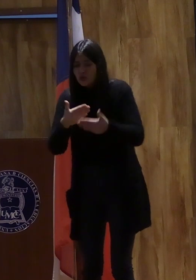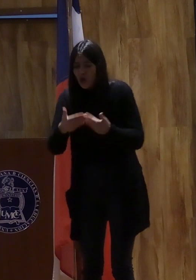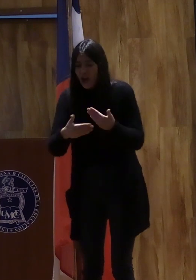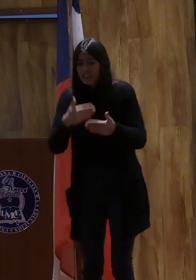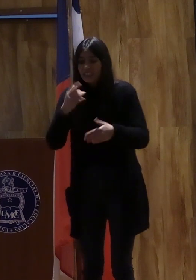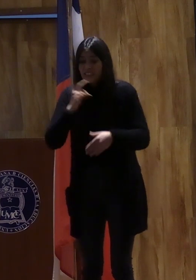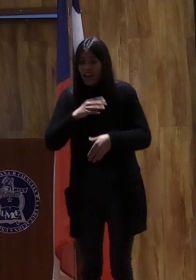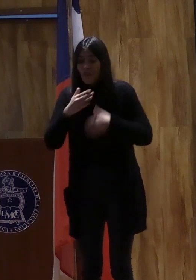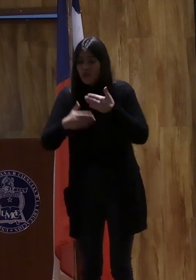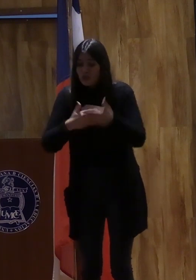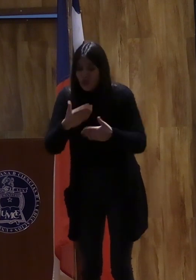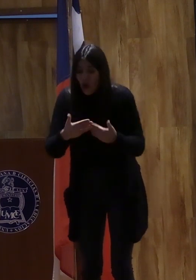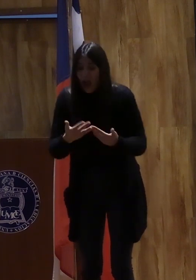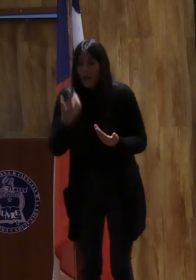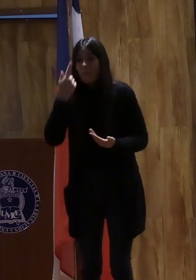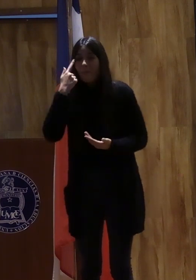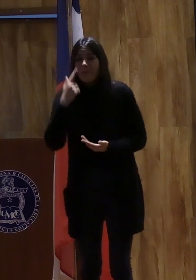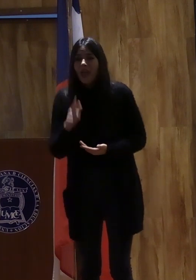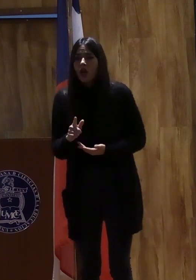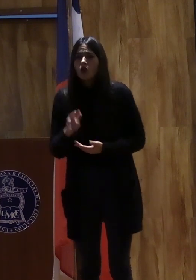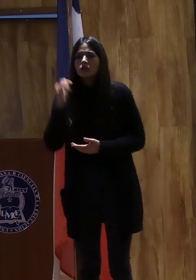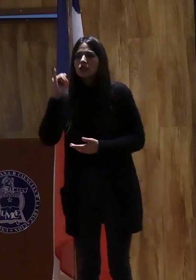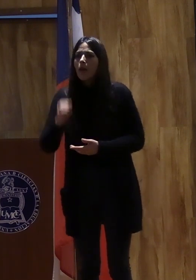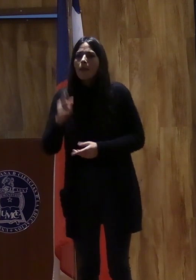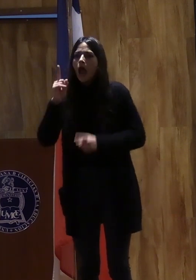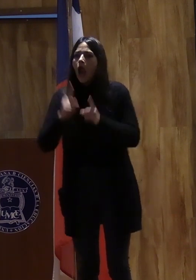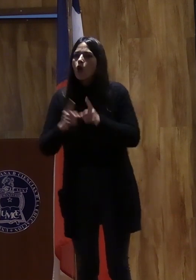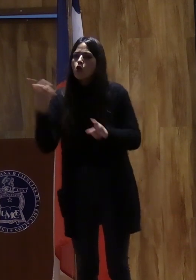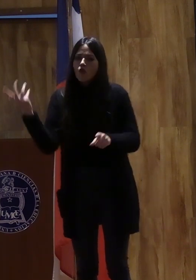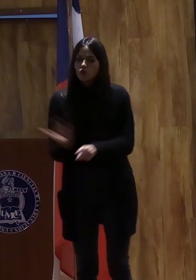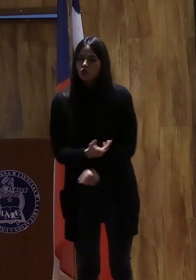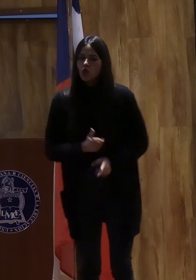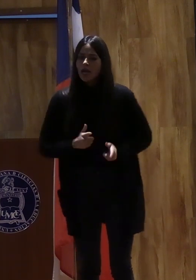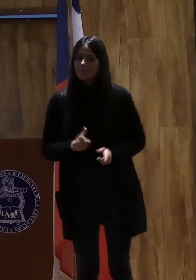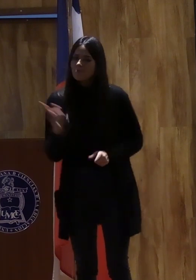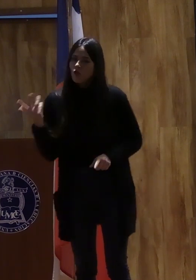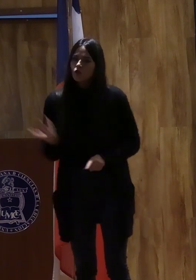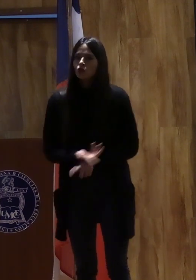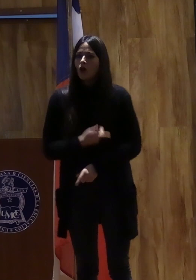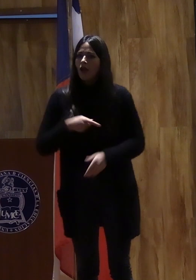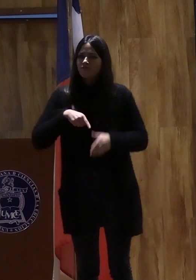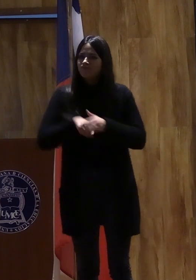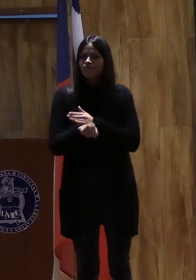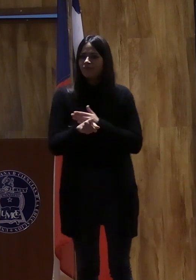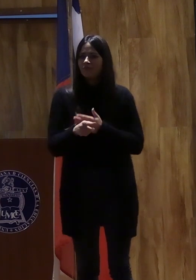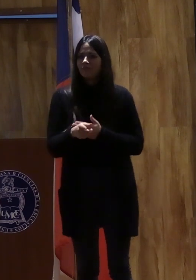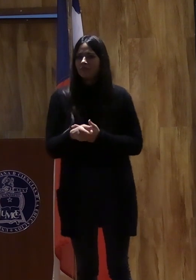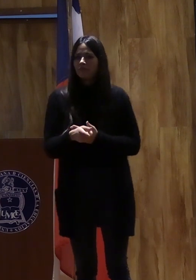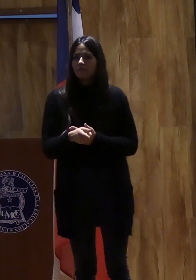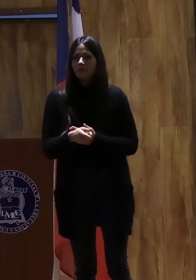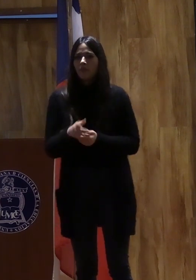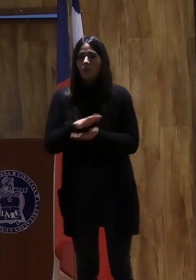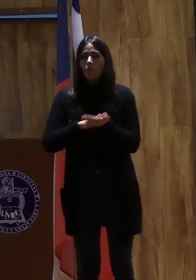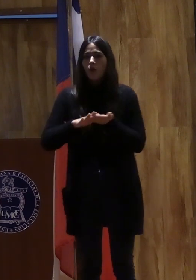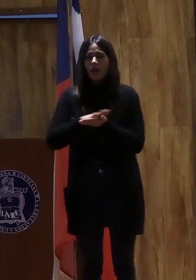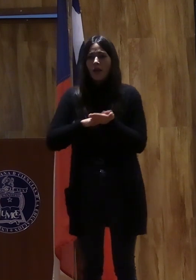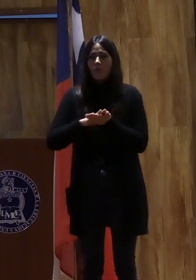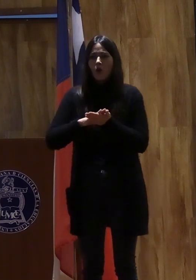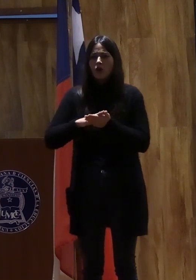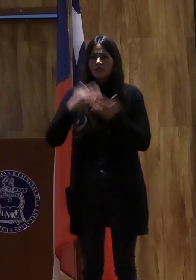hacer todo lo posible para que no funcionen, para que no sirva para nada. Llenaron de paneles